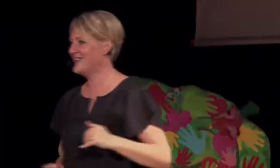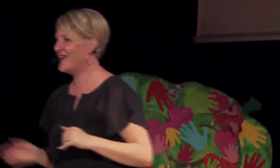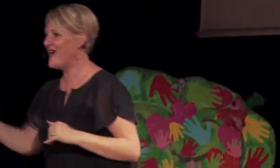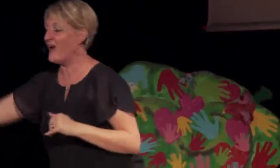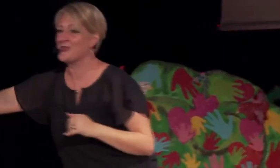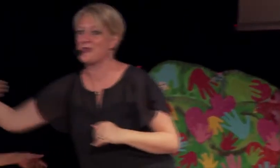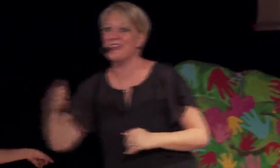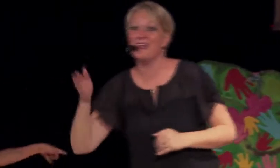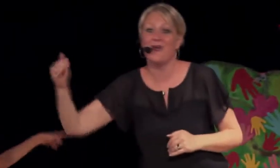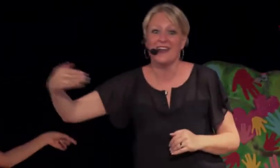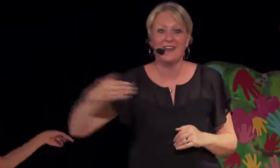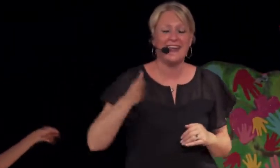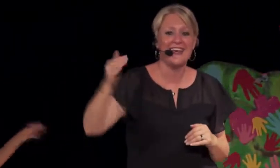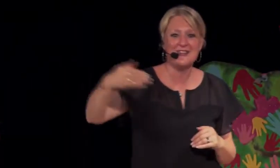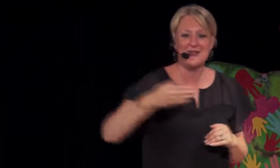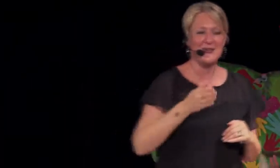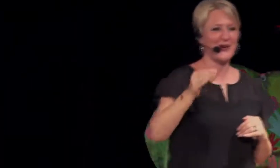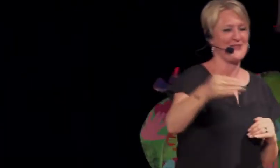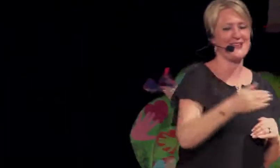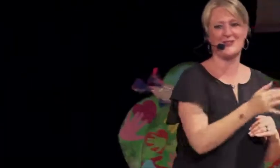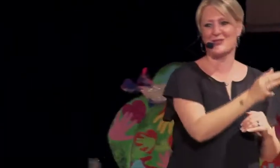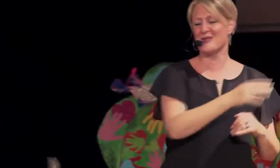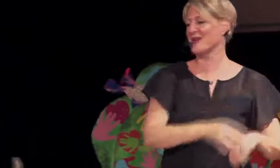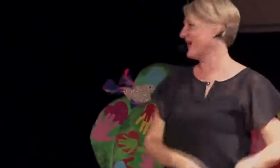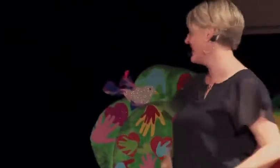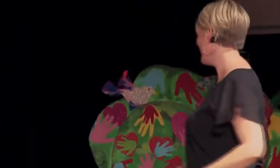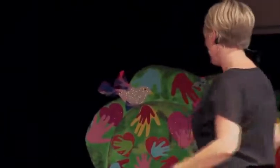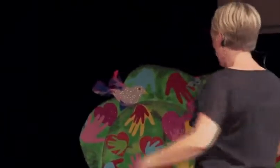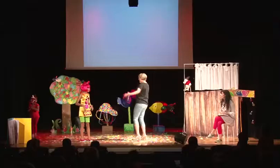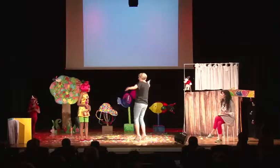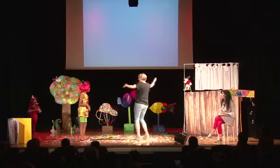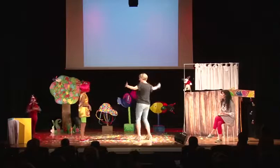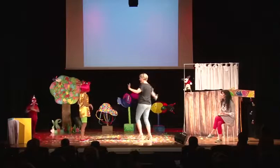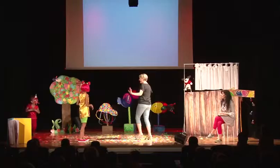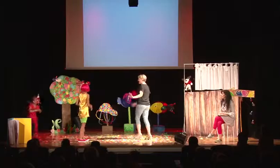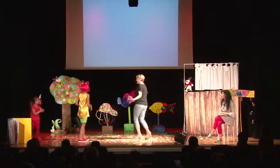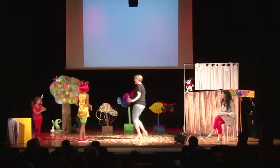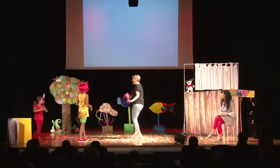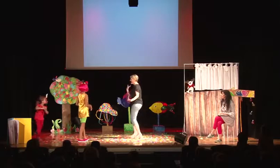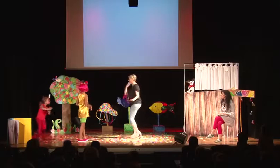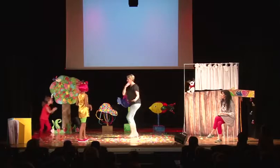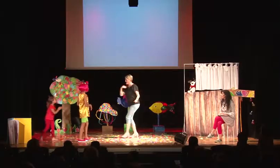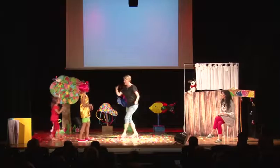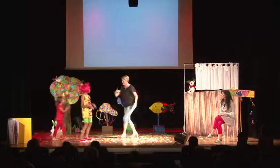non, on suit les lois de la nature, bien sûr. Oh, oh, quel beau